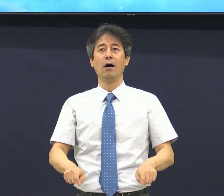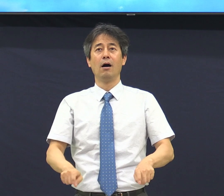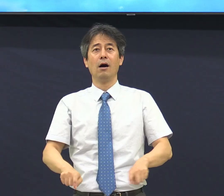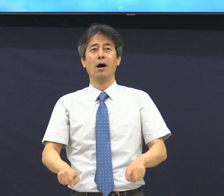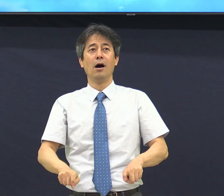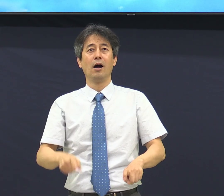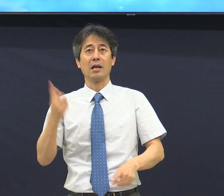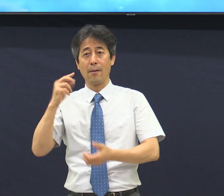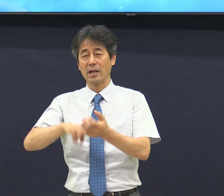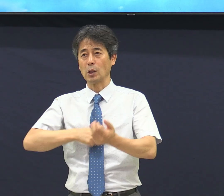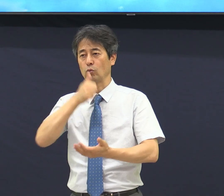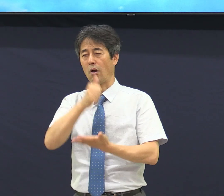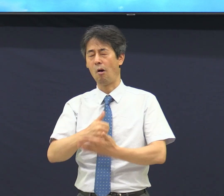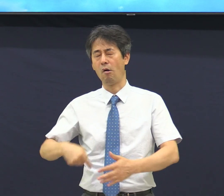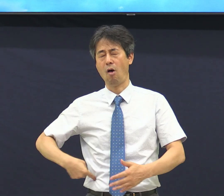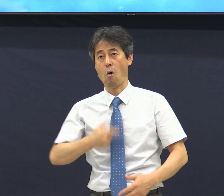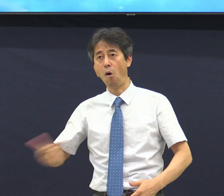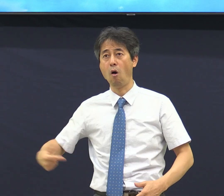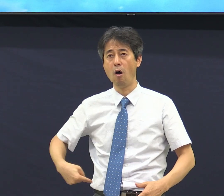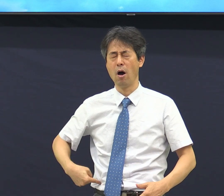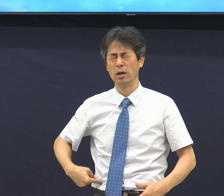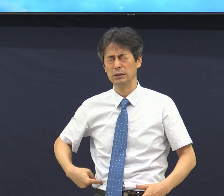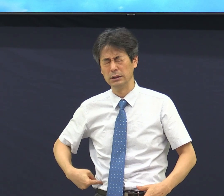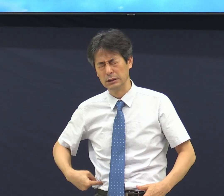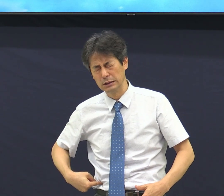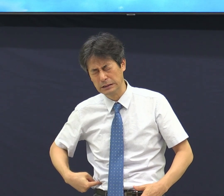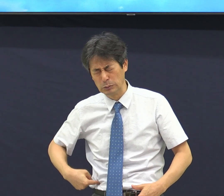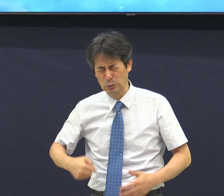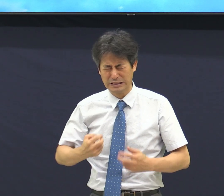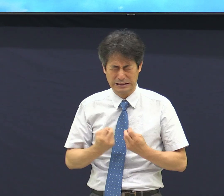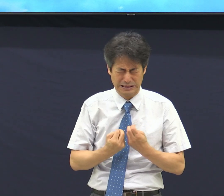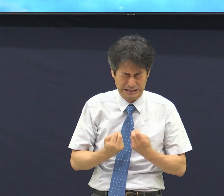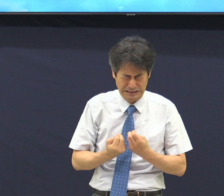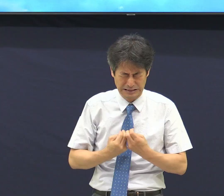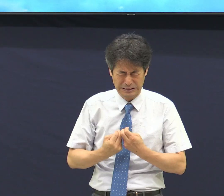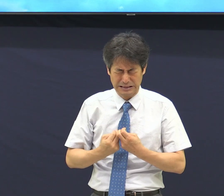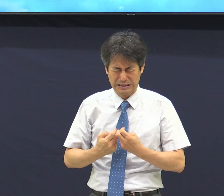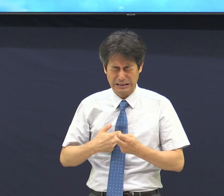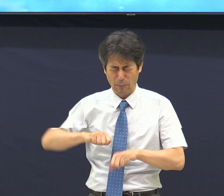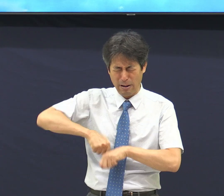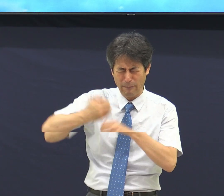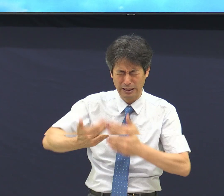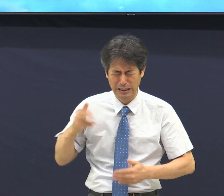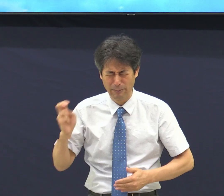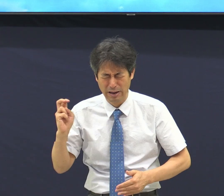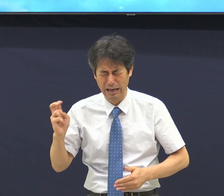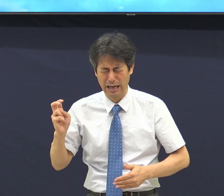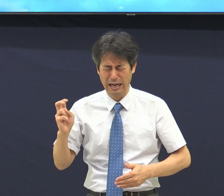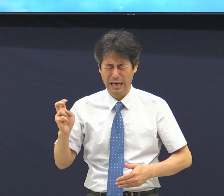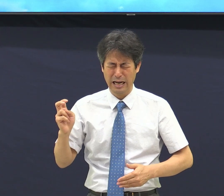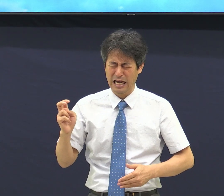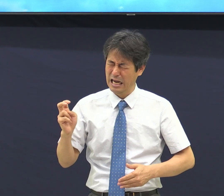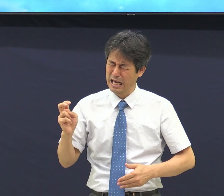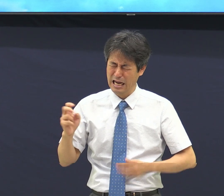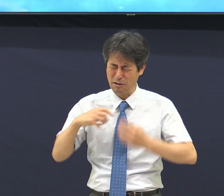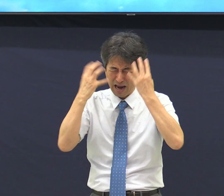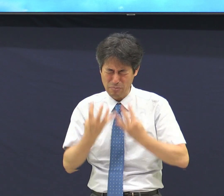되었다라는 것을 보고 너무나도 그 두려움에 자신의 잘못을